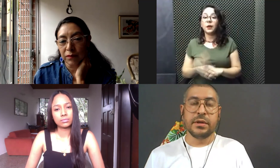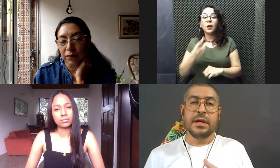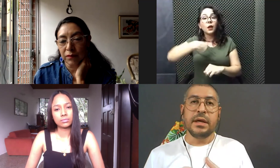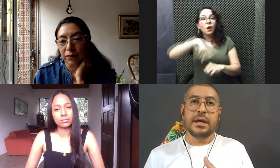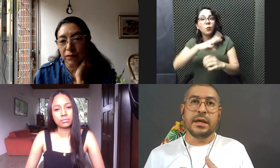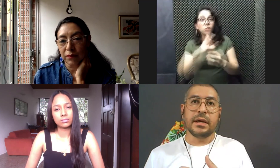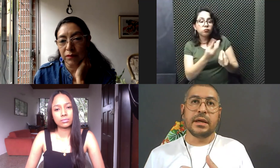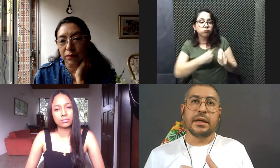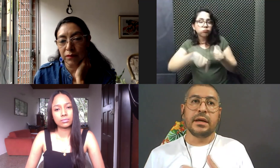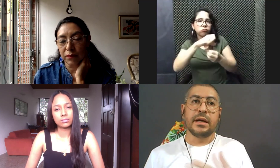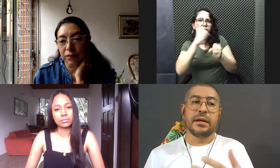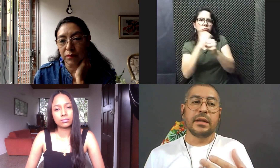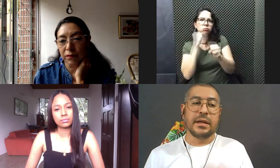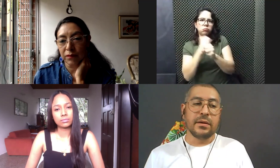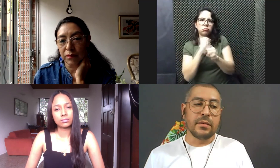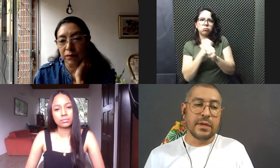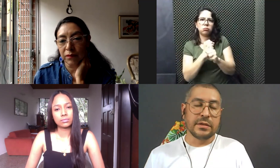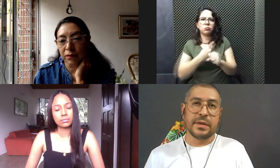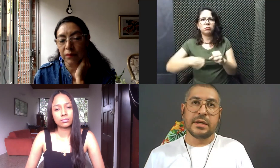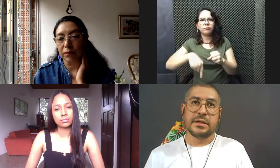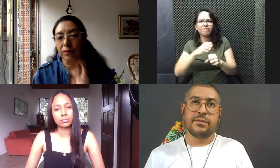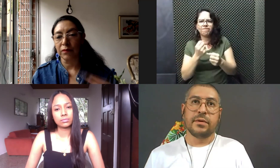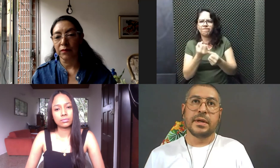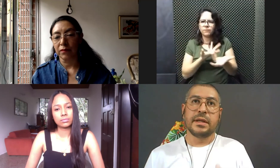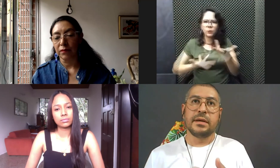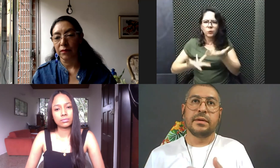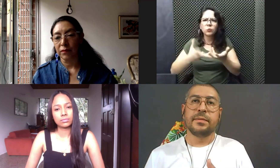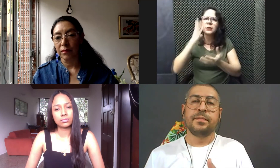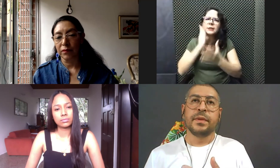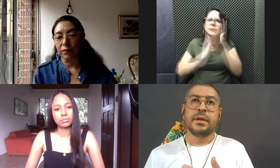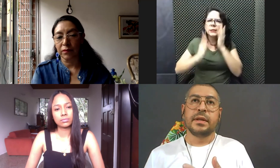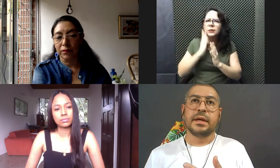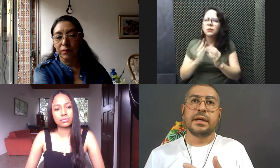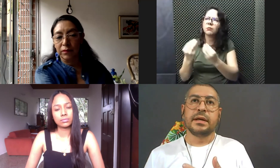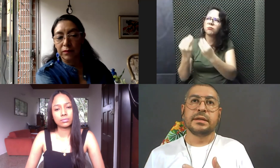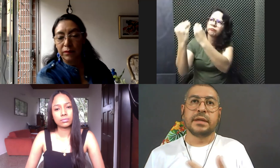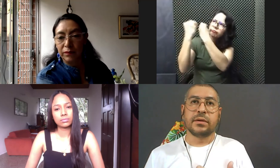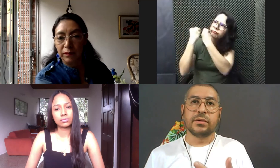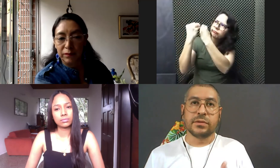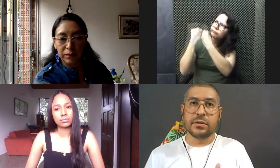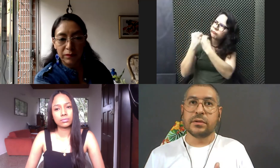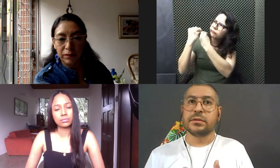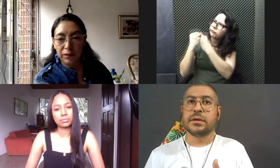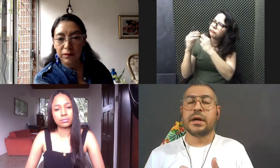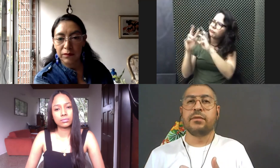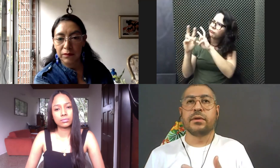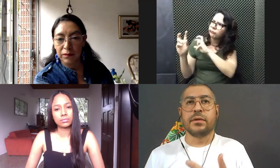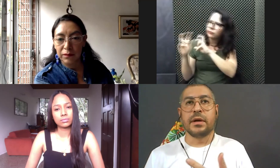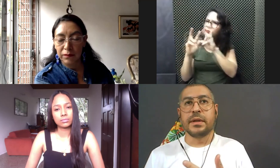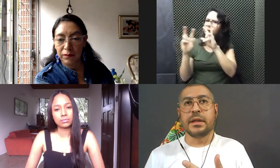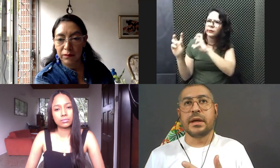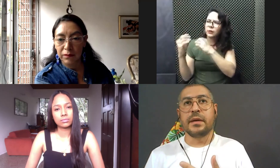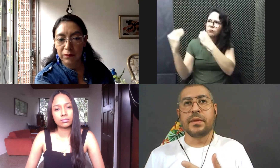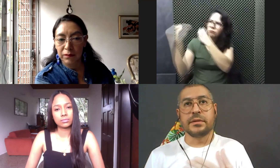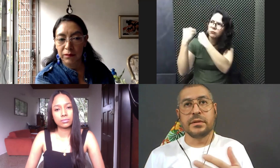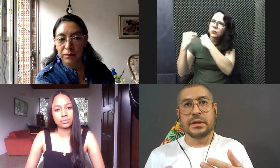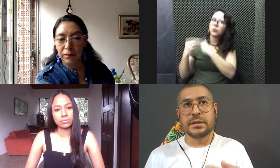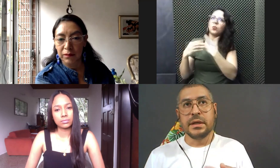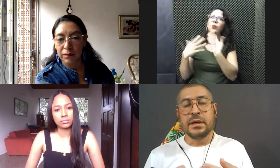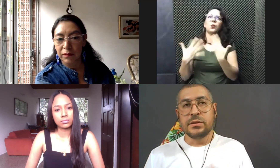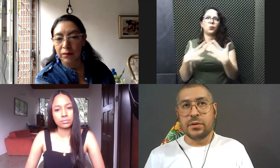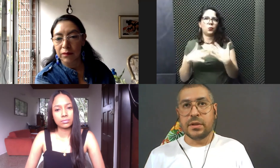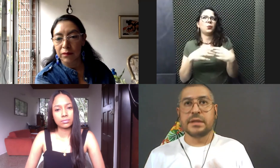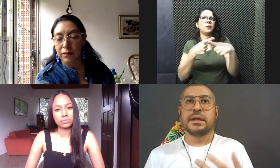nosotros y que han tenido como la experiencia formativa de estar con nosotros, afortunadamente hay